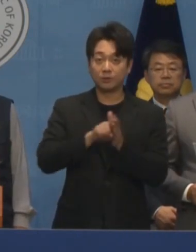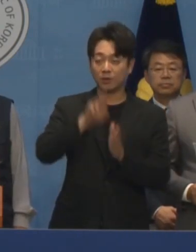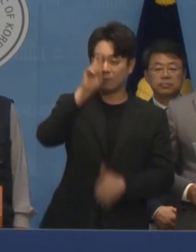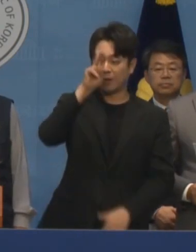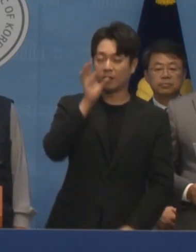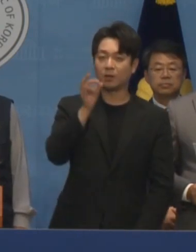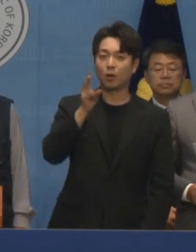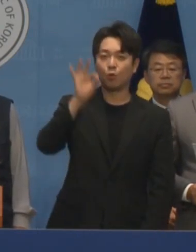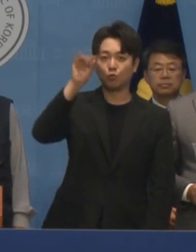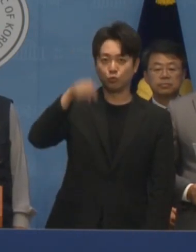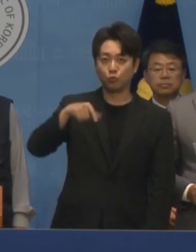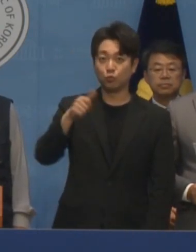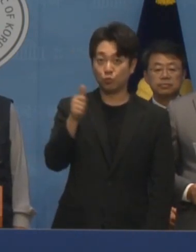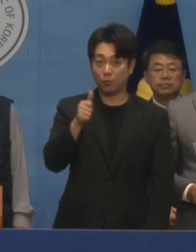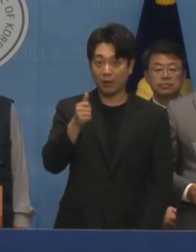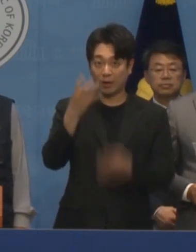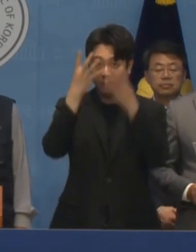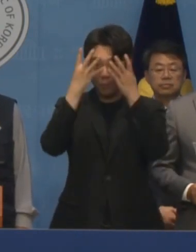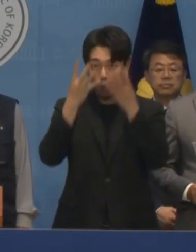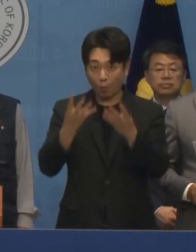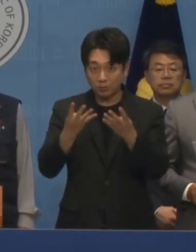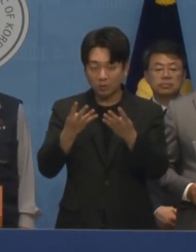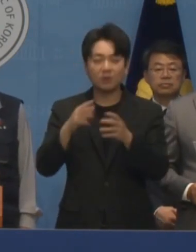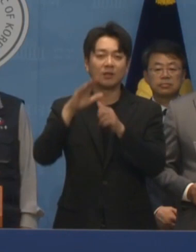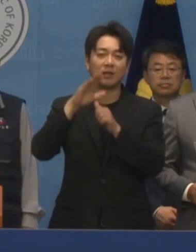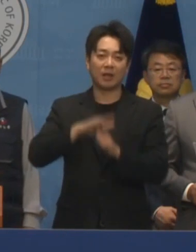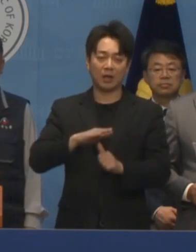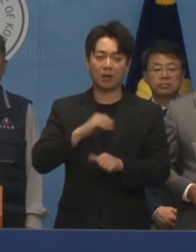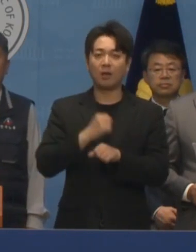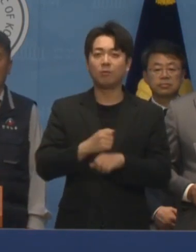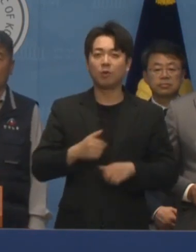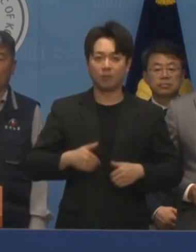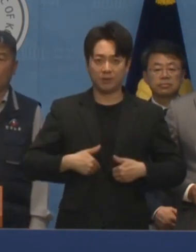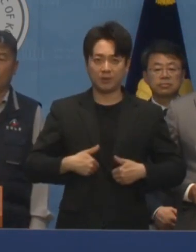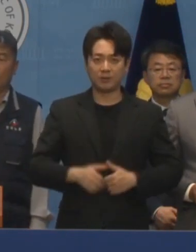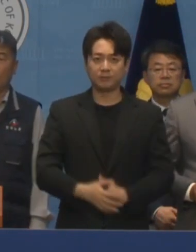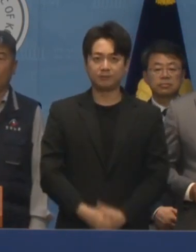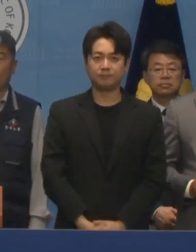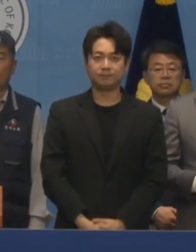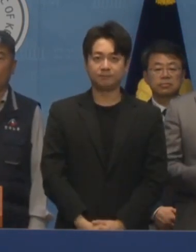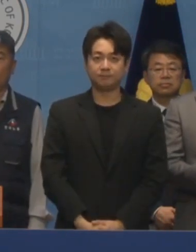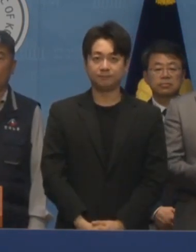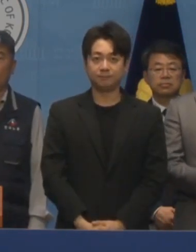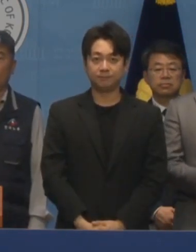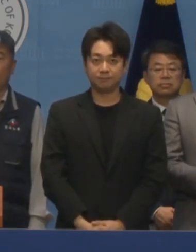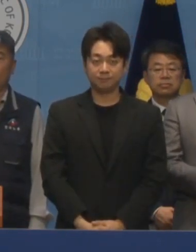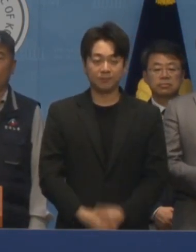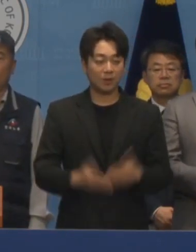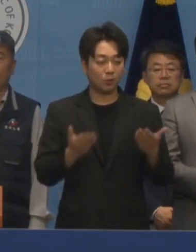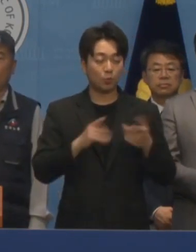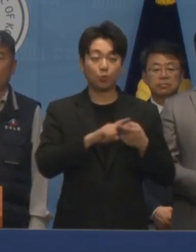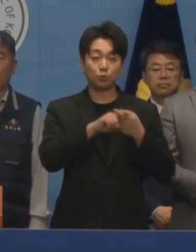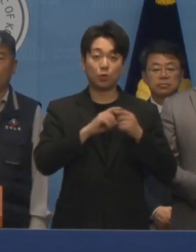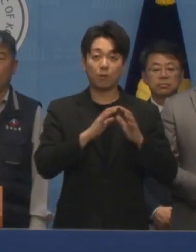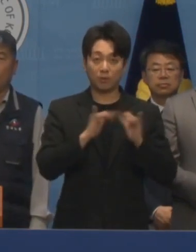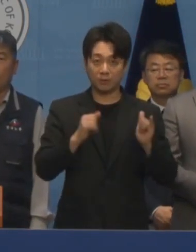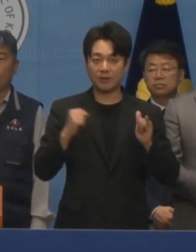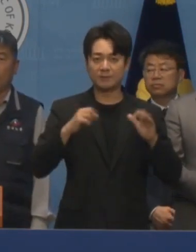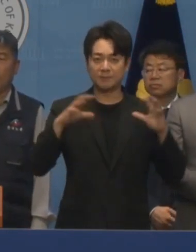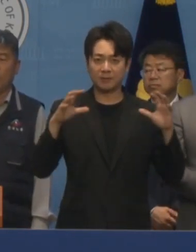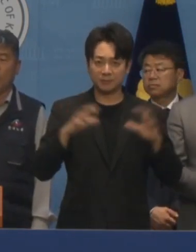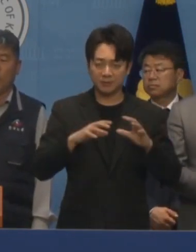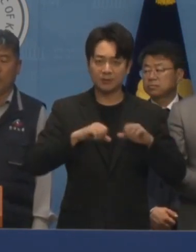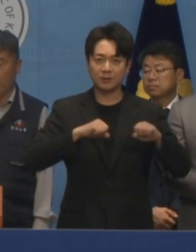회장의 보석은 기각되어야 합니다. 우리 금속노련 17만 조합원과 함께 끝까지 이 문제 해결을 위해서